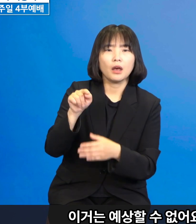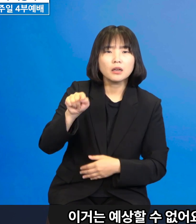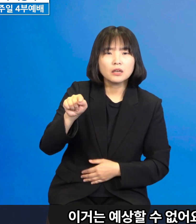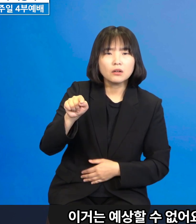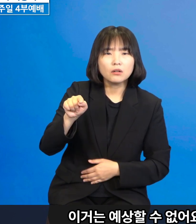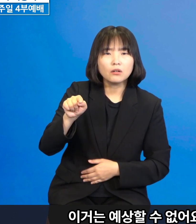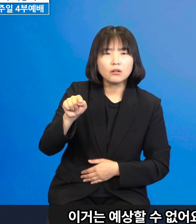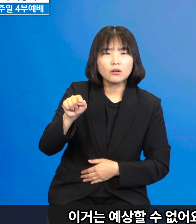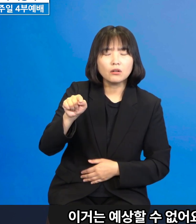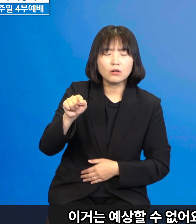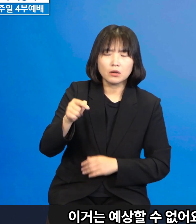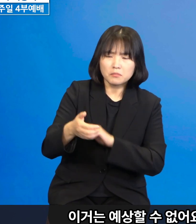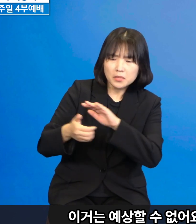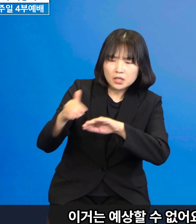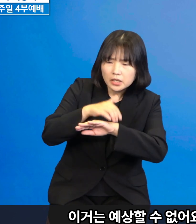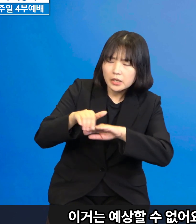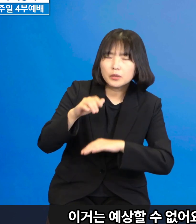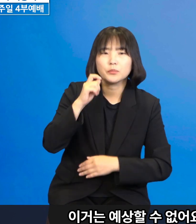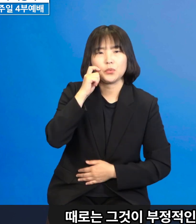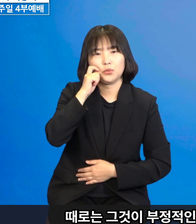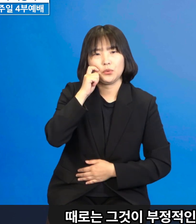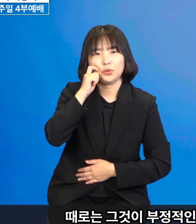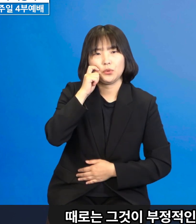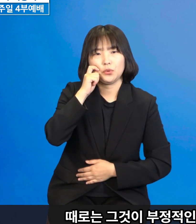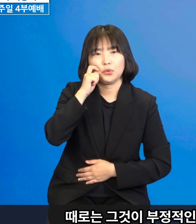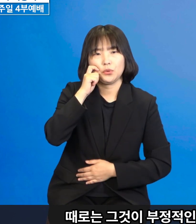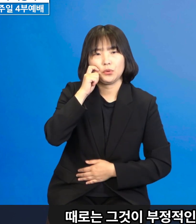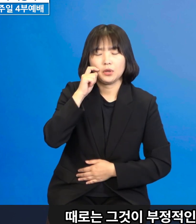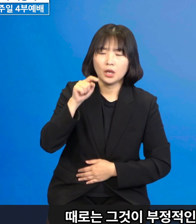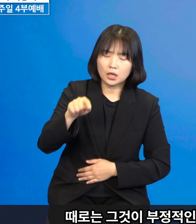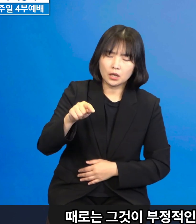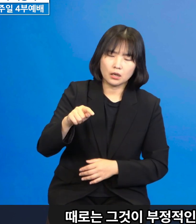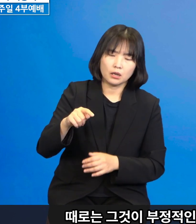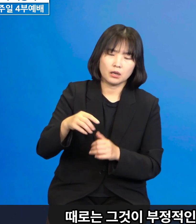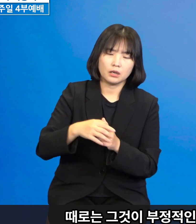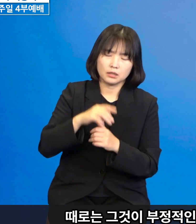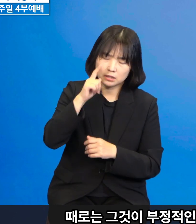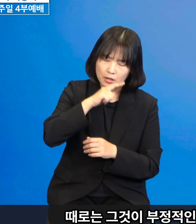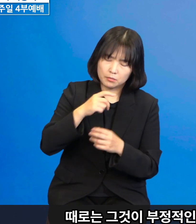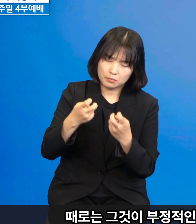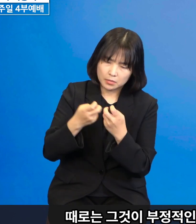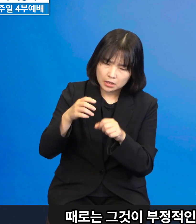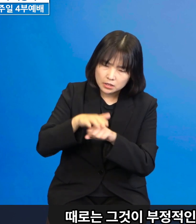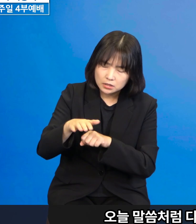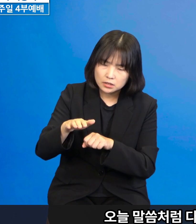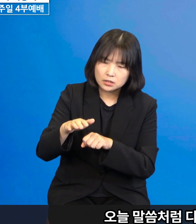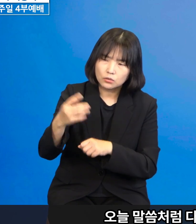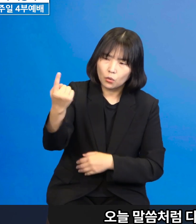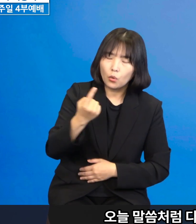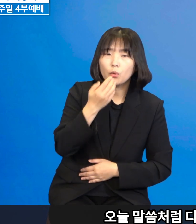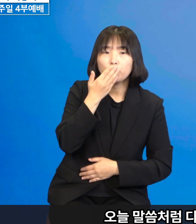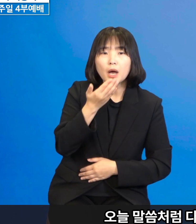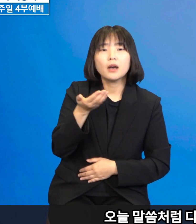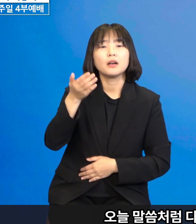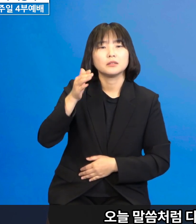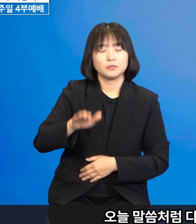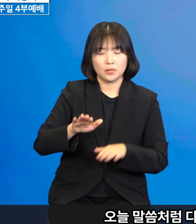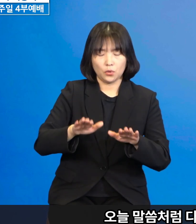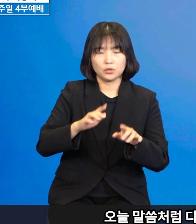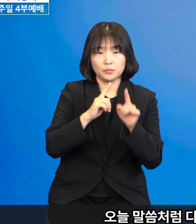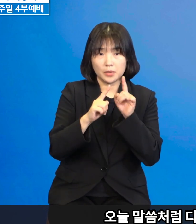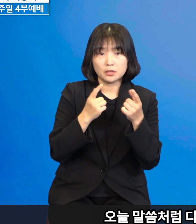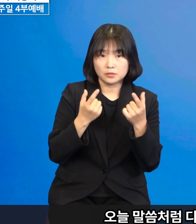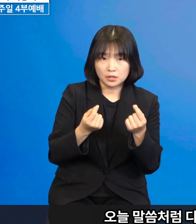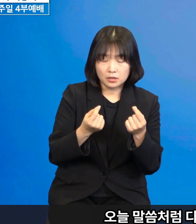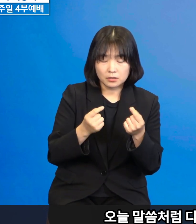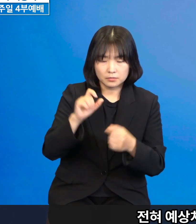없어요. 예측할 수가 없는 것이에요. 때로는 그것이 부정적인 방식으로 나타나기도 하지만 오늘 말씀처럼